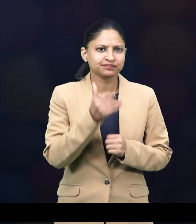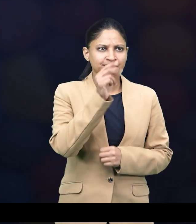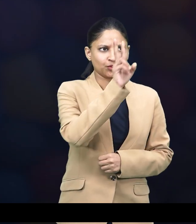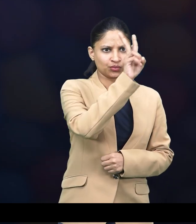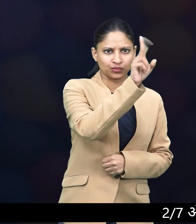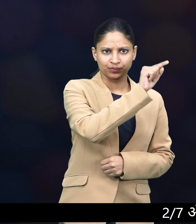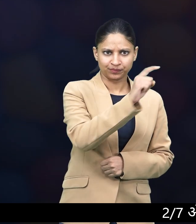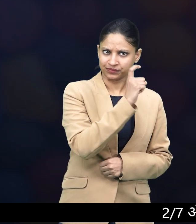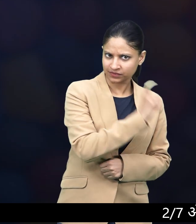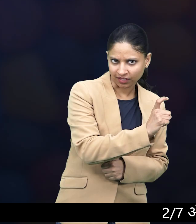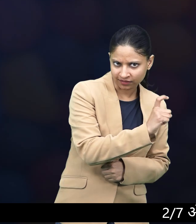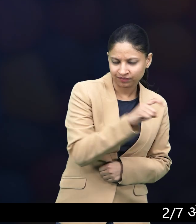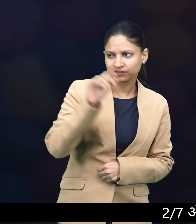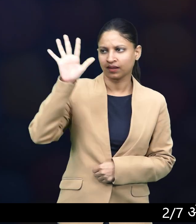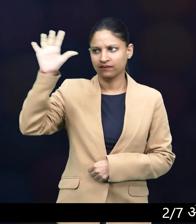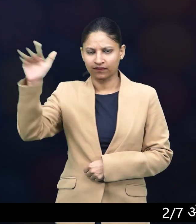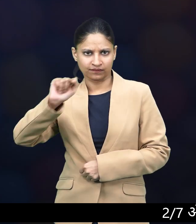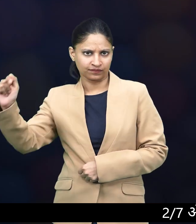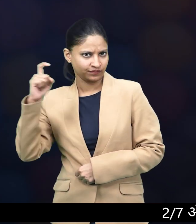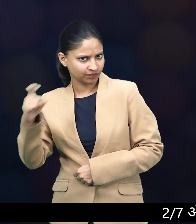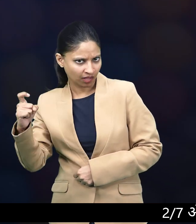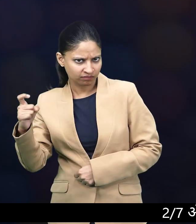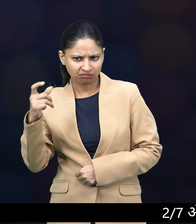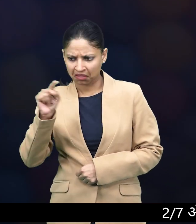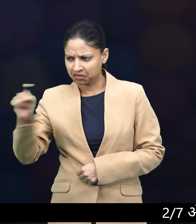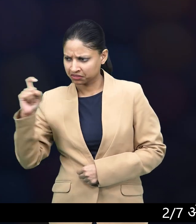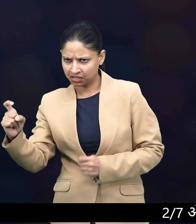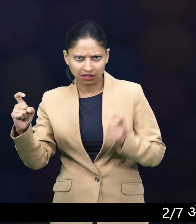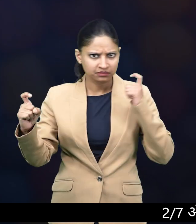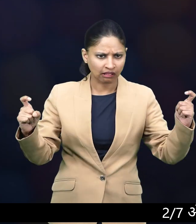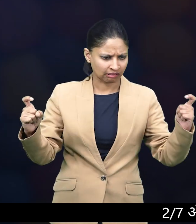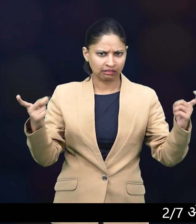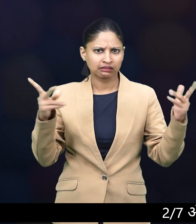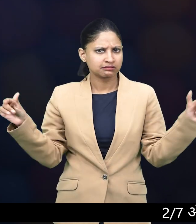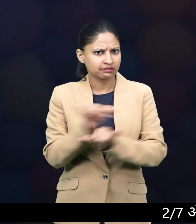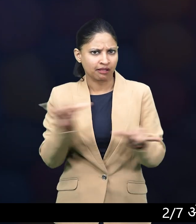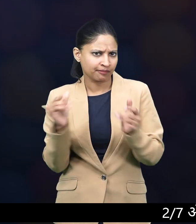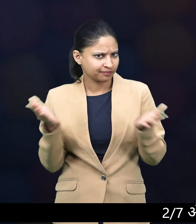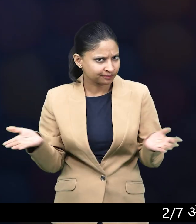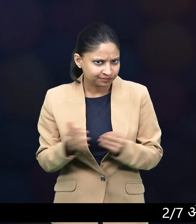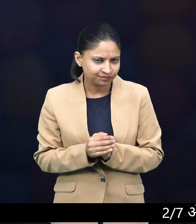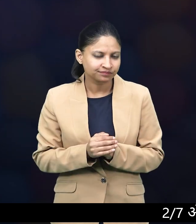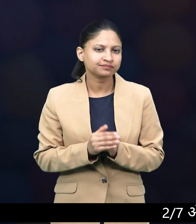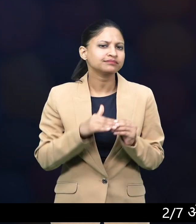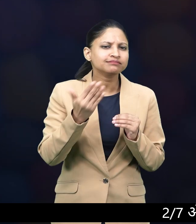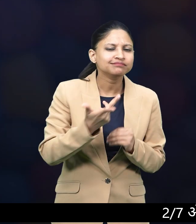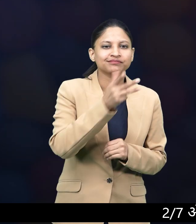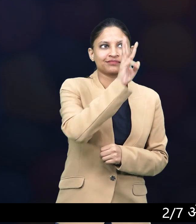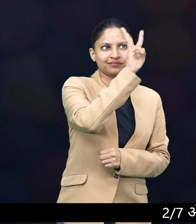उदाहरण के लिए 2/7 और 5/7 दोनों में नीचे 7 है।